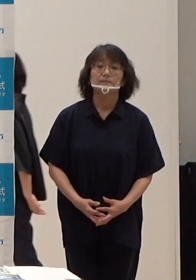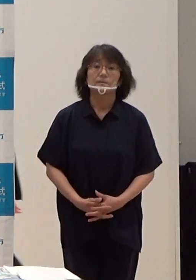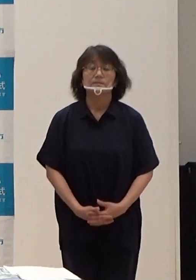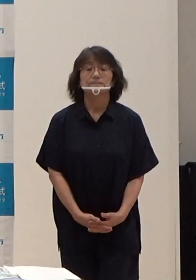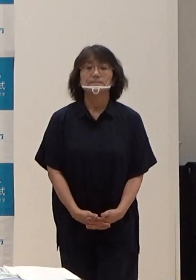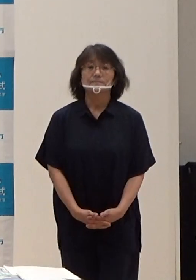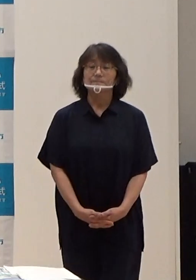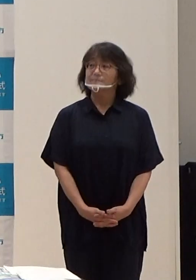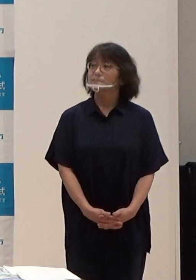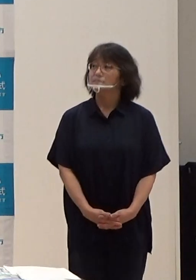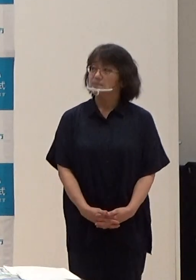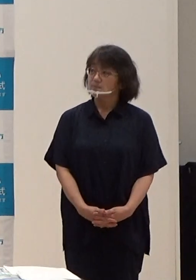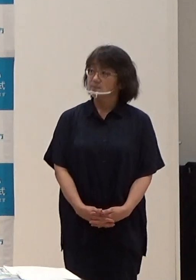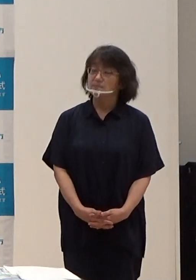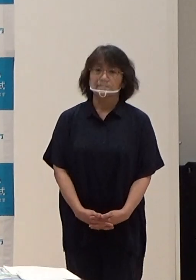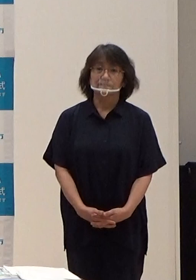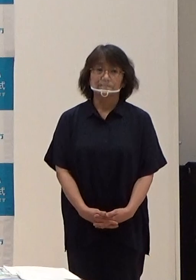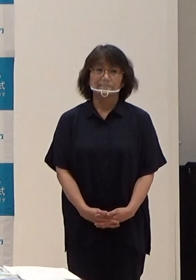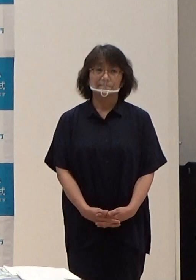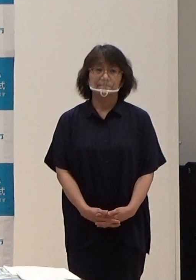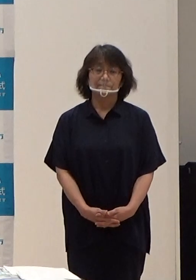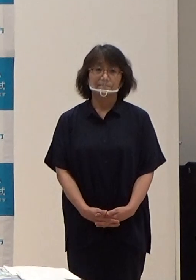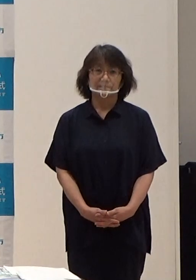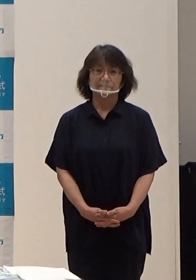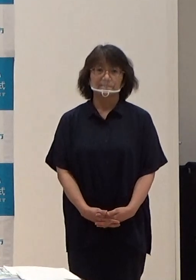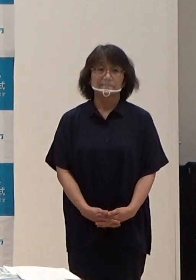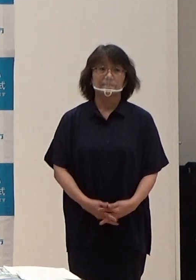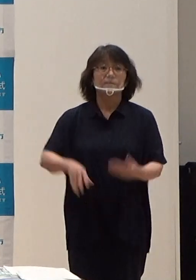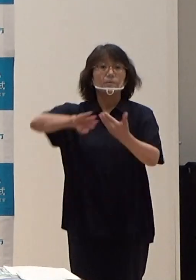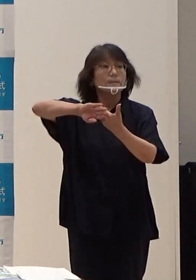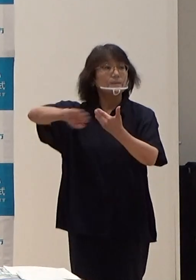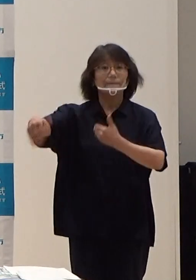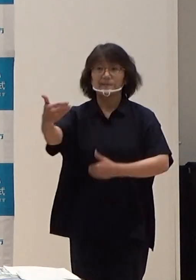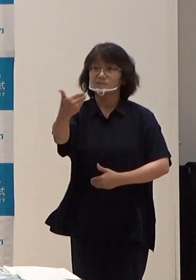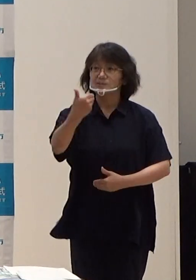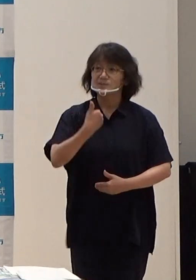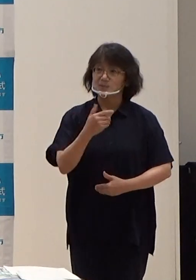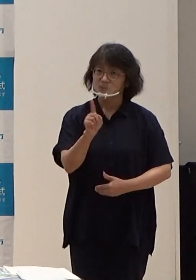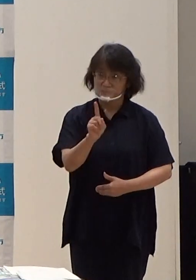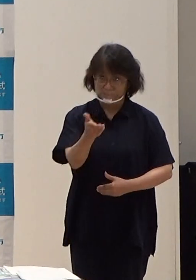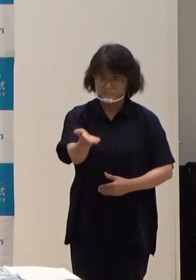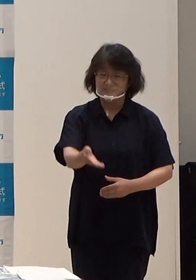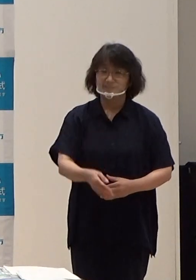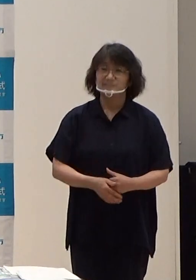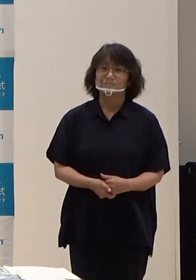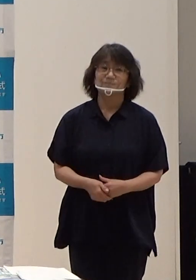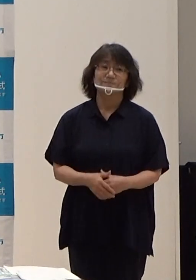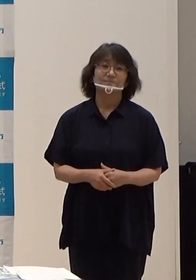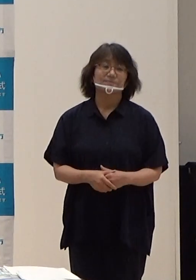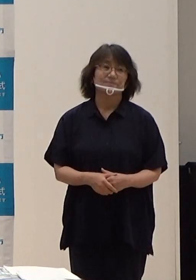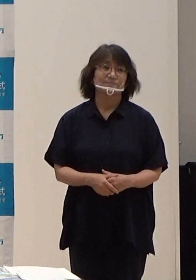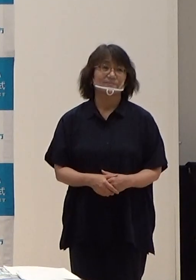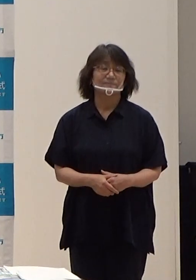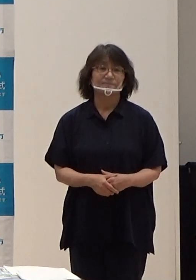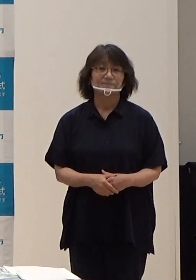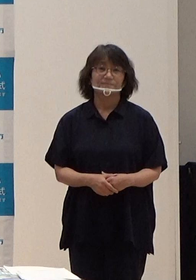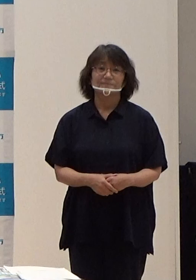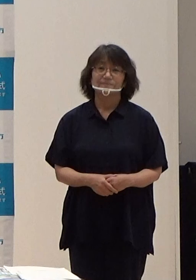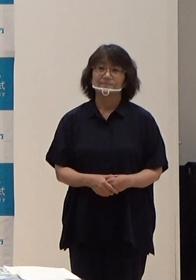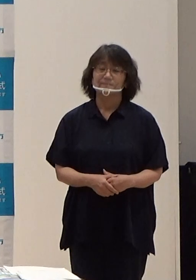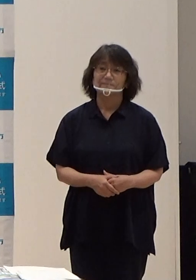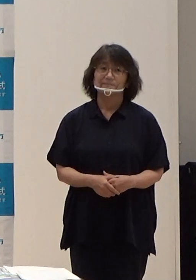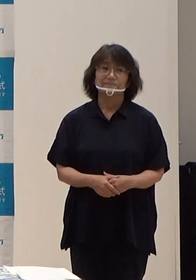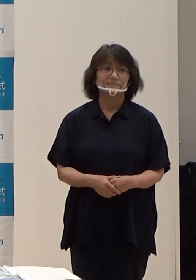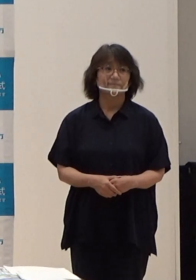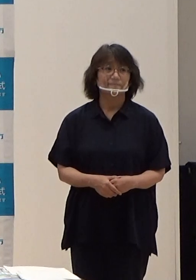はい、それでは項目以外につきまして質問をお受けしたいと存じます。幹事社の朝日新聞様、いかがでしょう